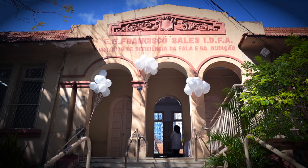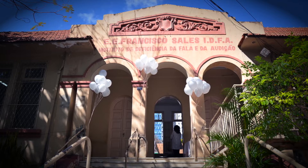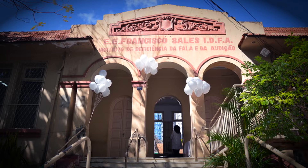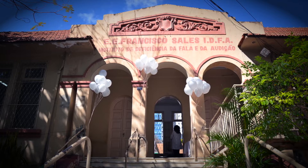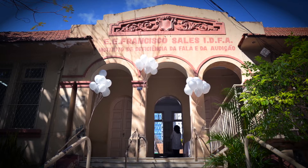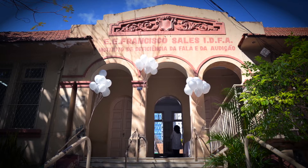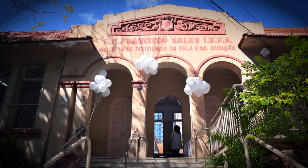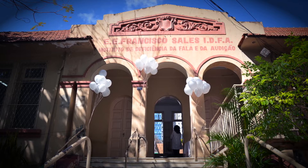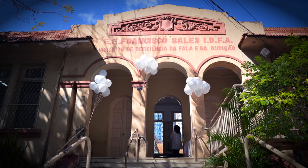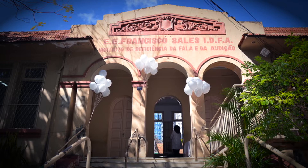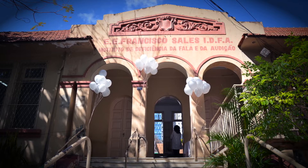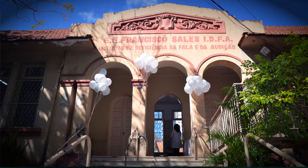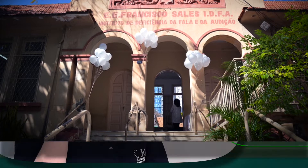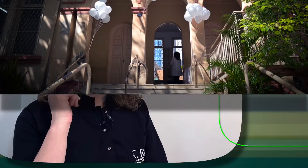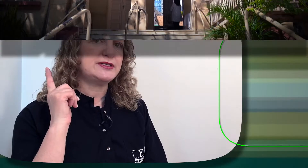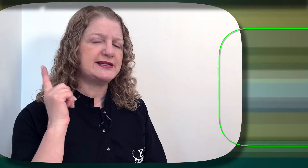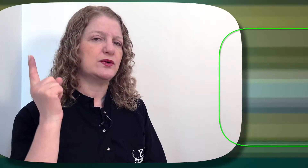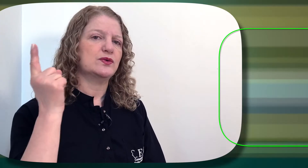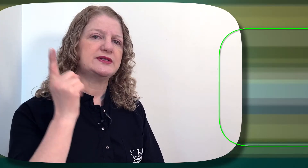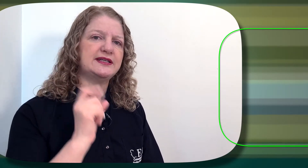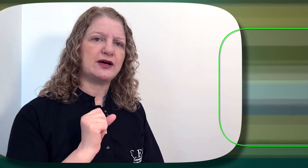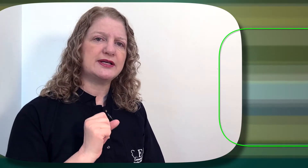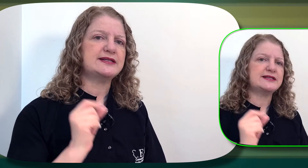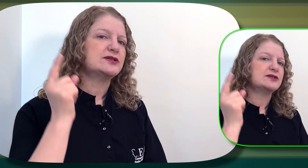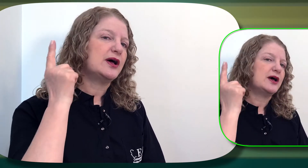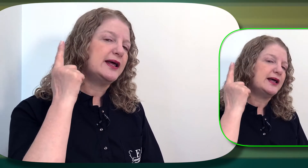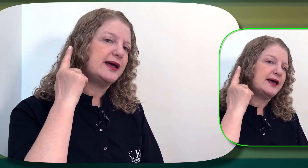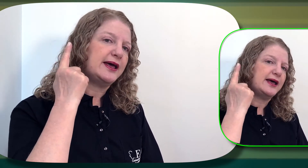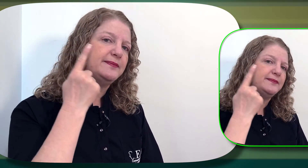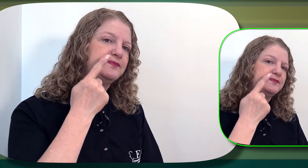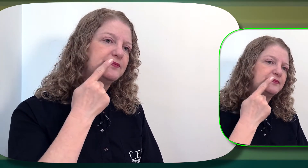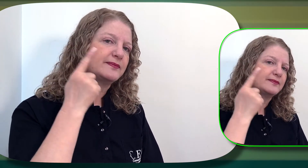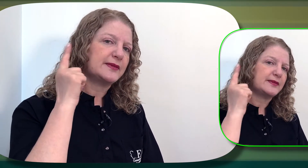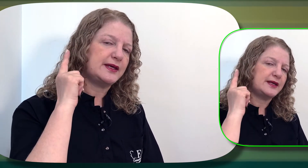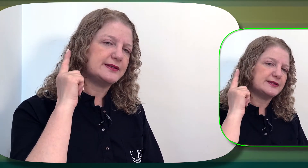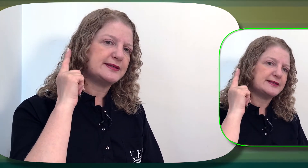com deficiência na fala e na audição. O sinal dessa escola é esse.